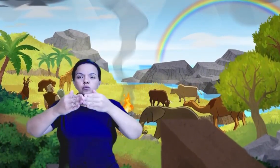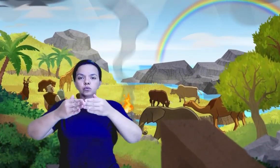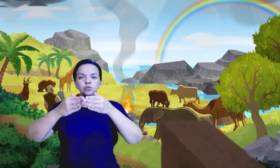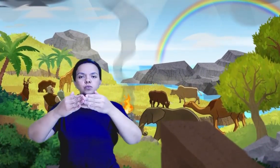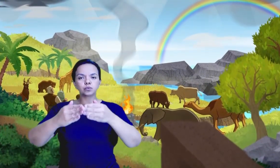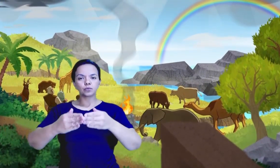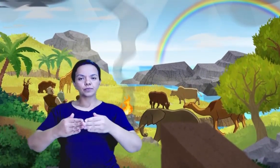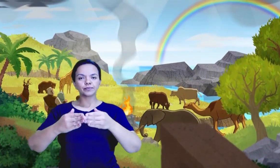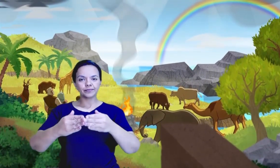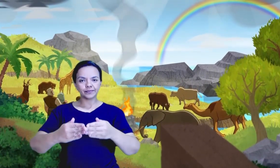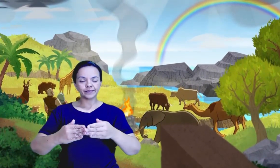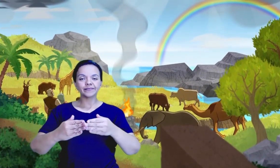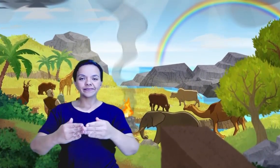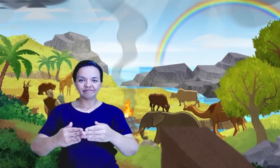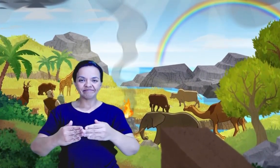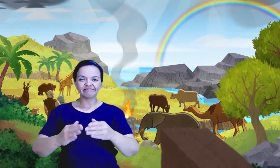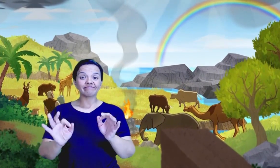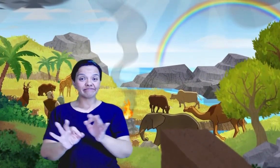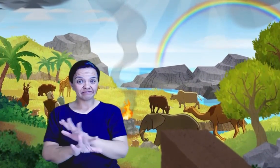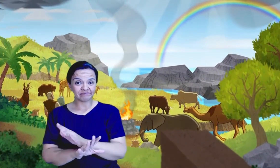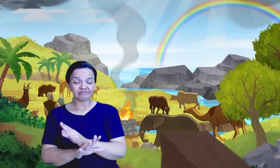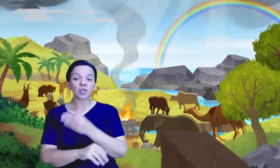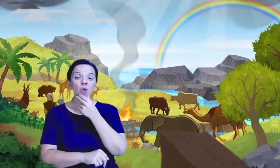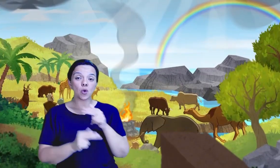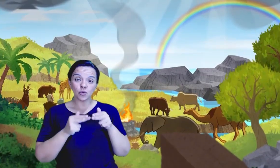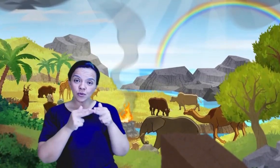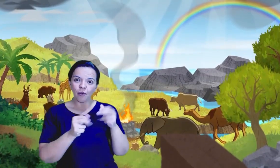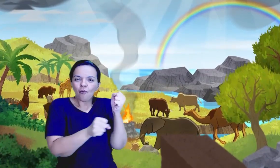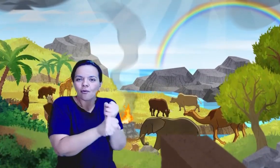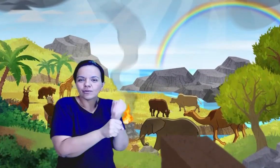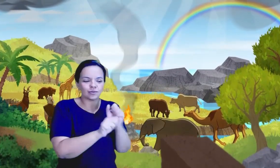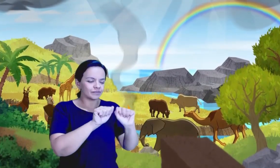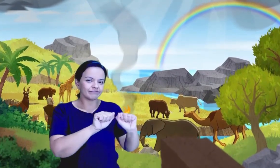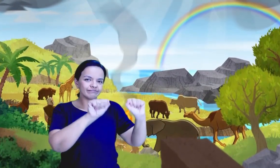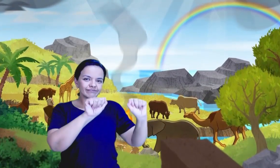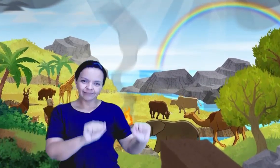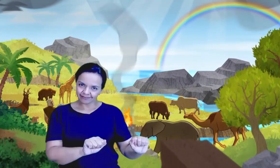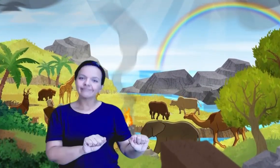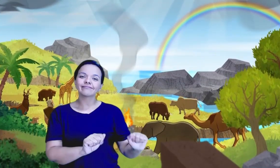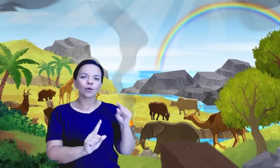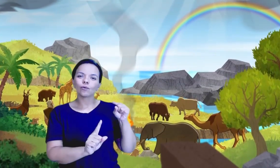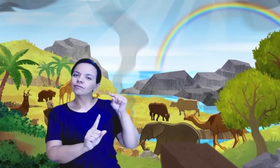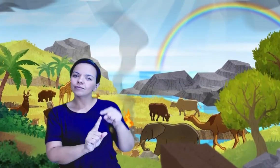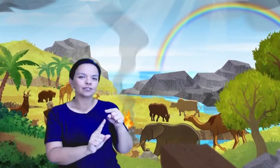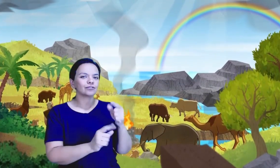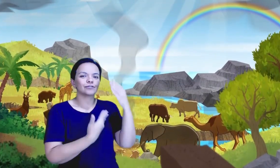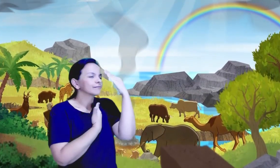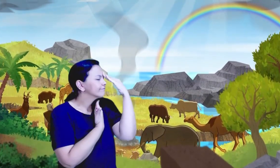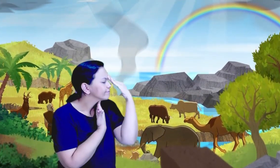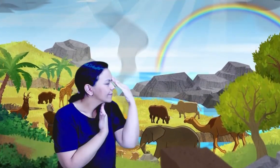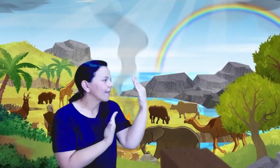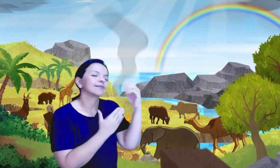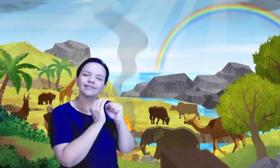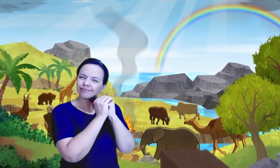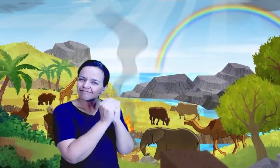adorar ao Senhor e agradecer a Ele por tê-los protegido. O Senhor prometeu que nunca mais inundaria a